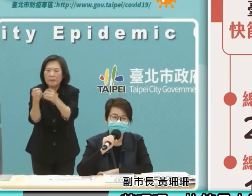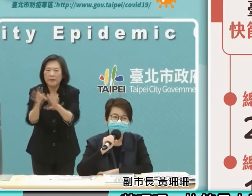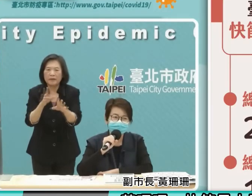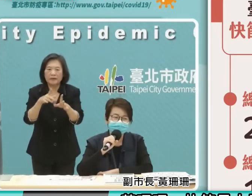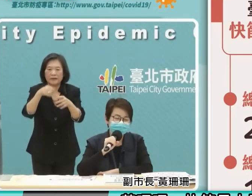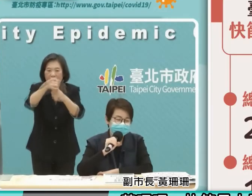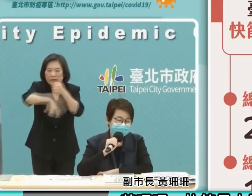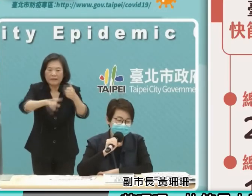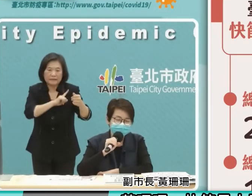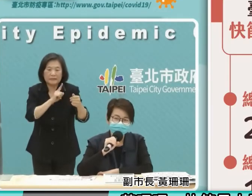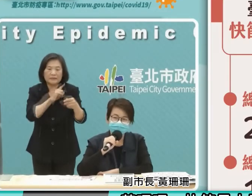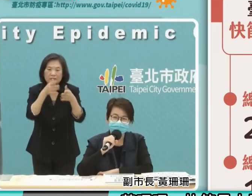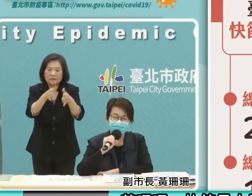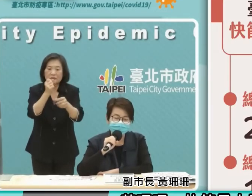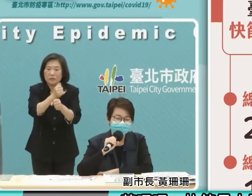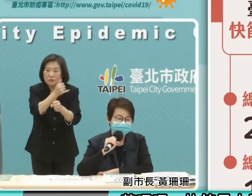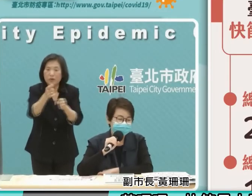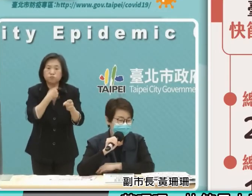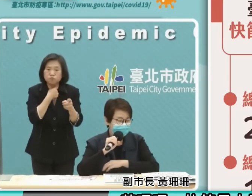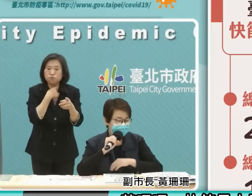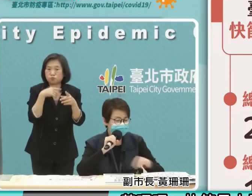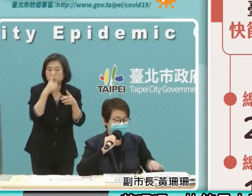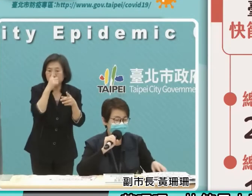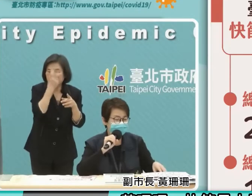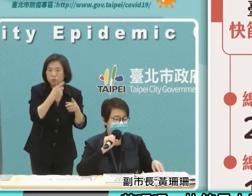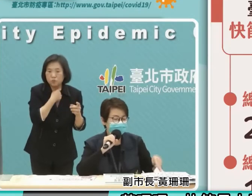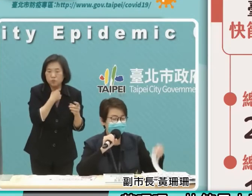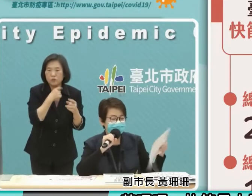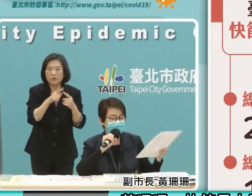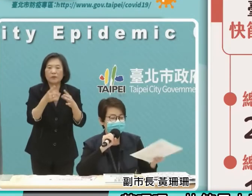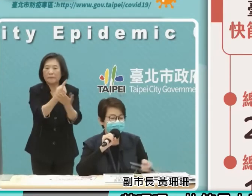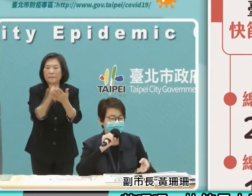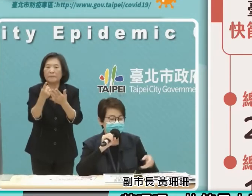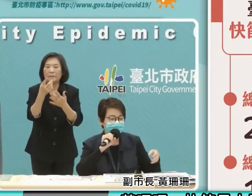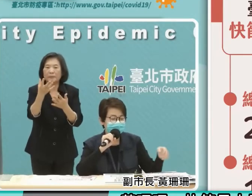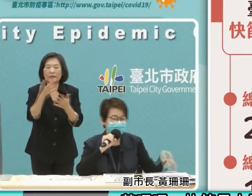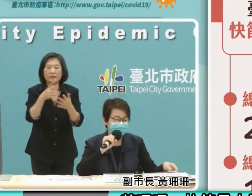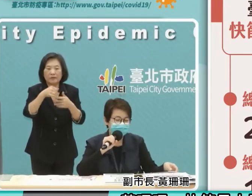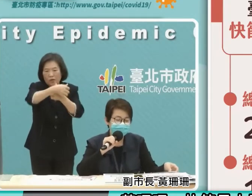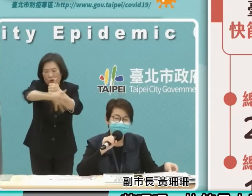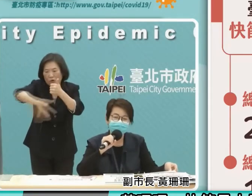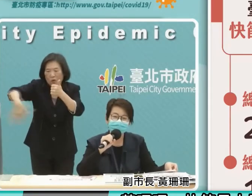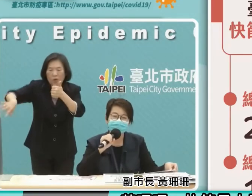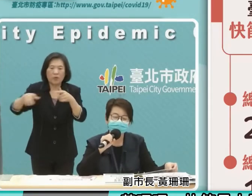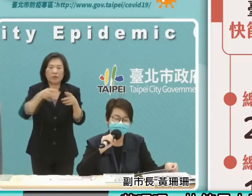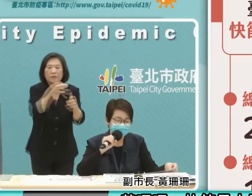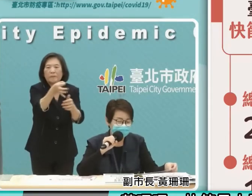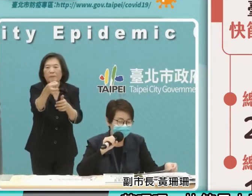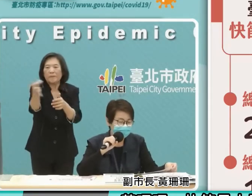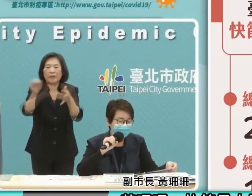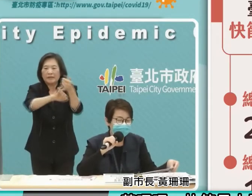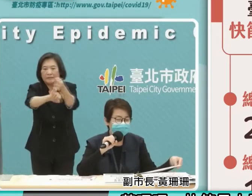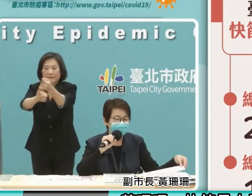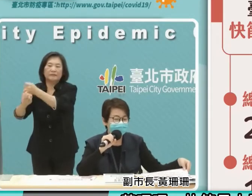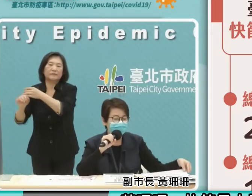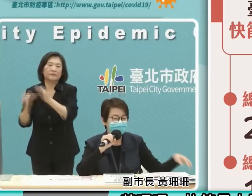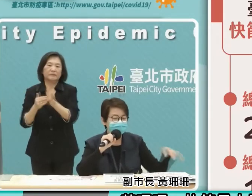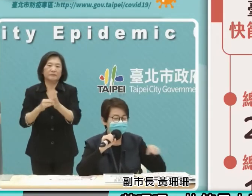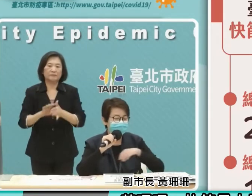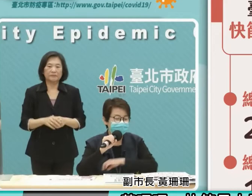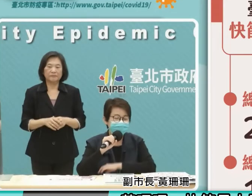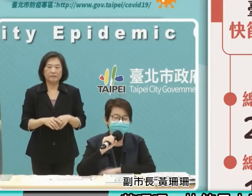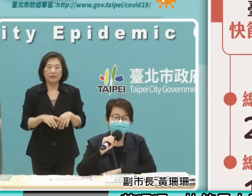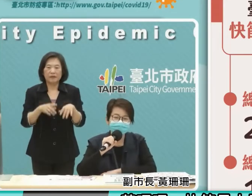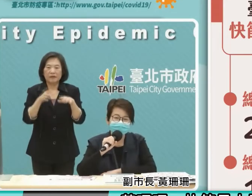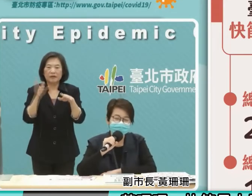面也必须要要求他的员工做快筛，所以我们大部分的机关，我们有10几个机关都有做相关的采购。那后来因